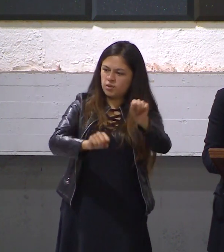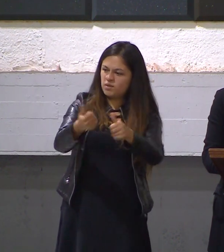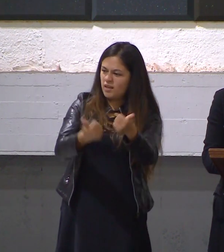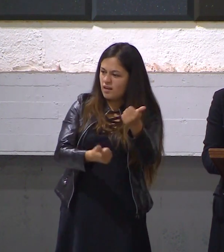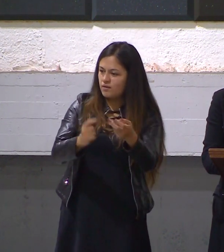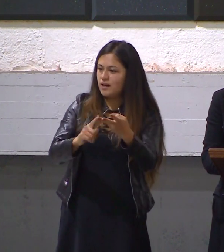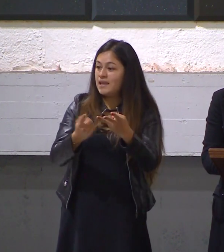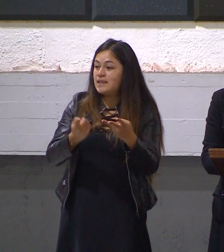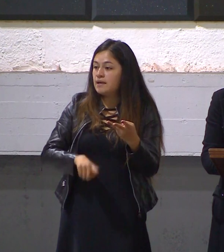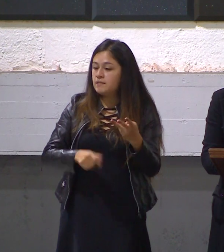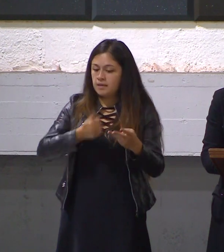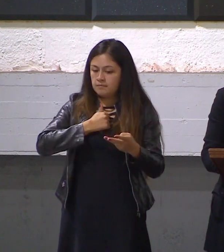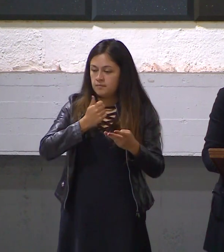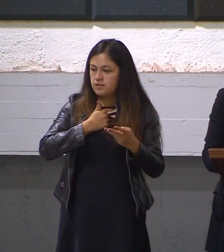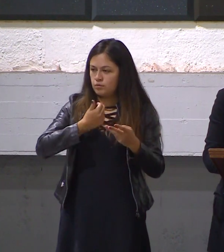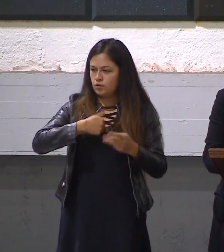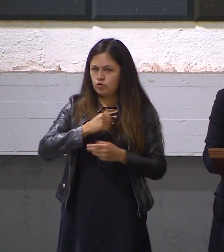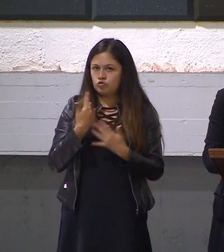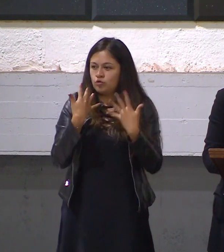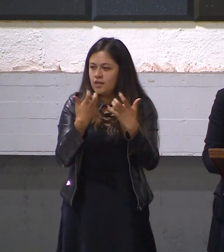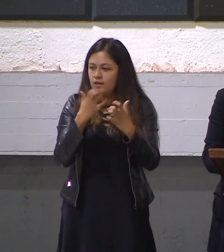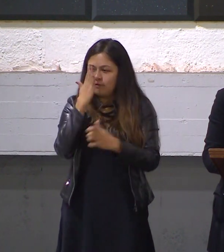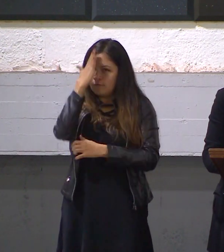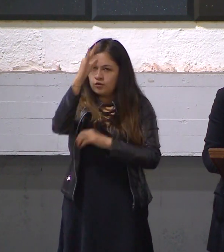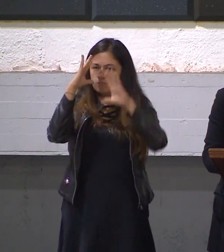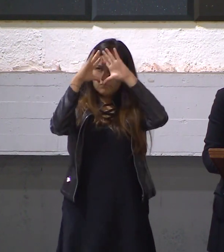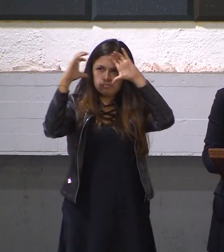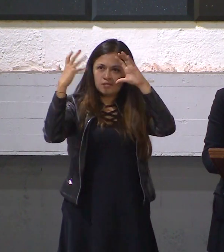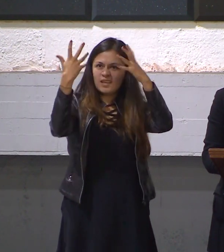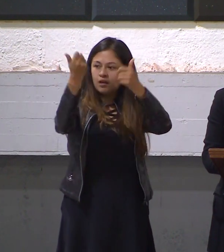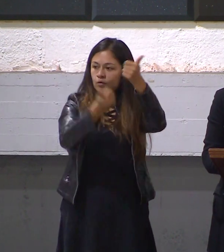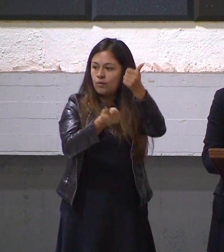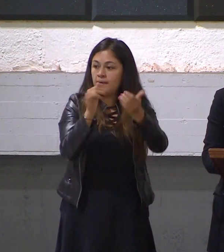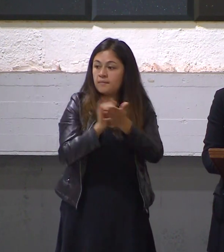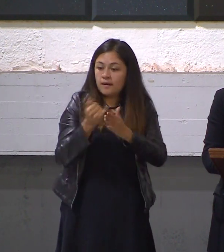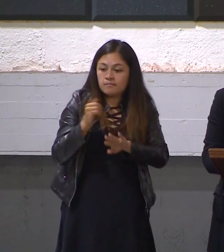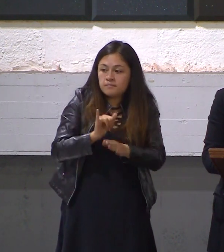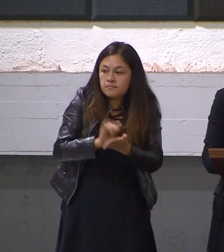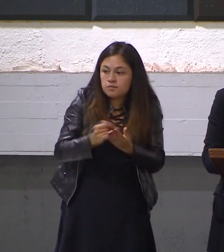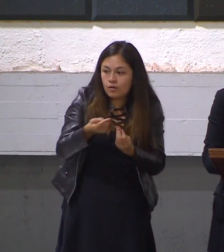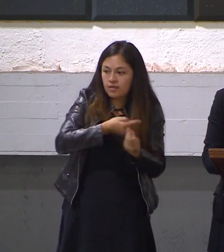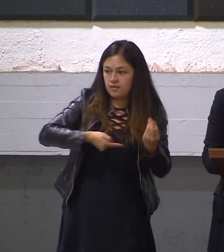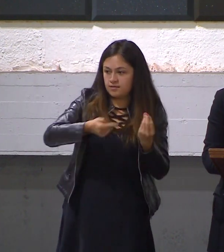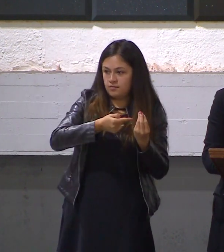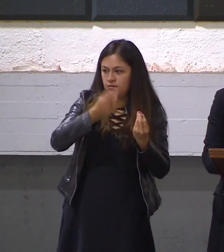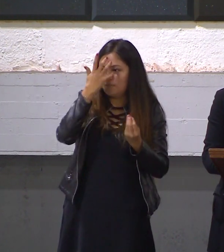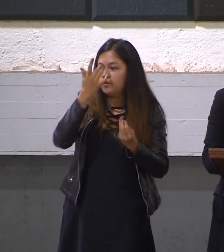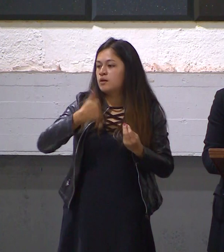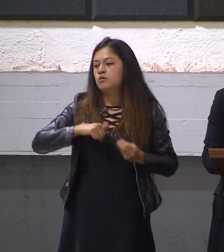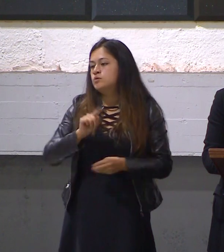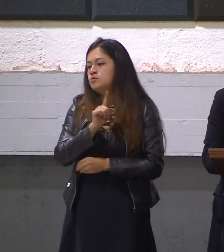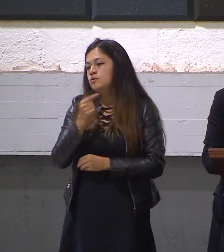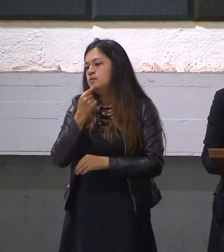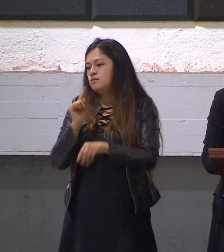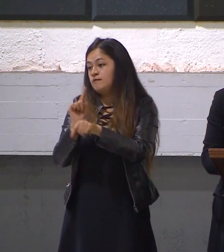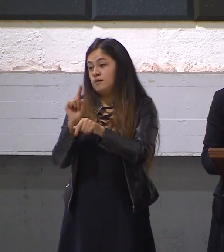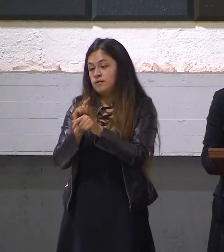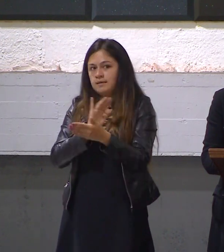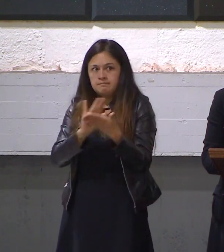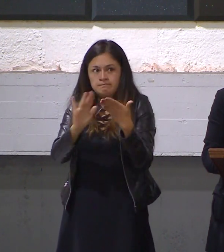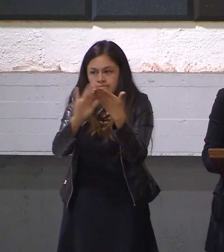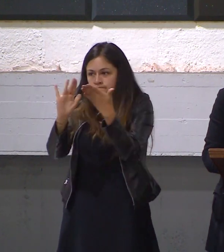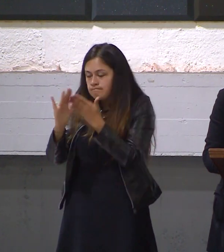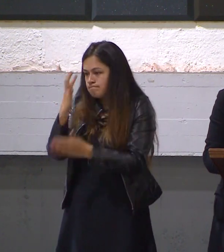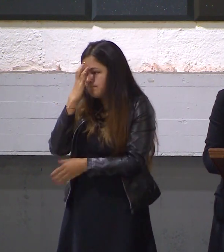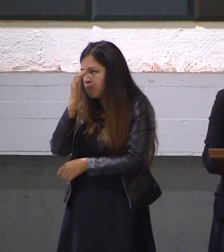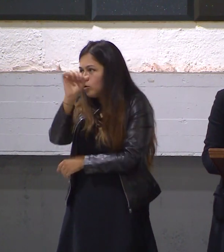e incluso cuáles son nuestros sueños porque no estamos hablando de una facultad con el respeto de las